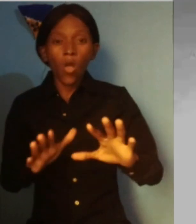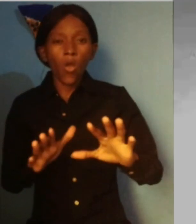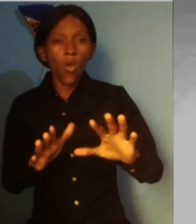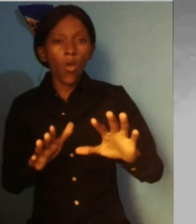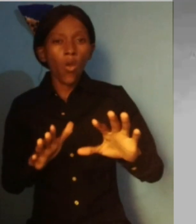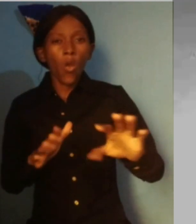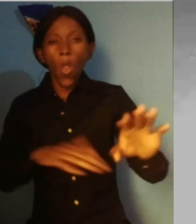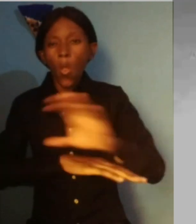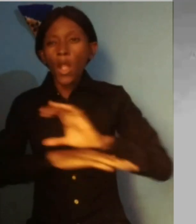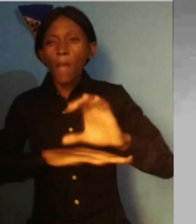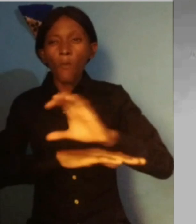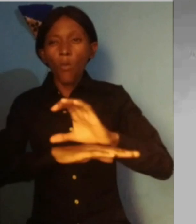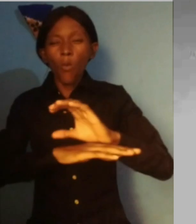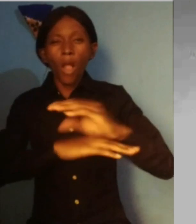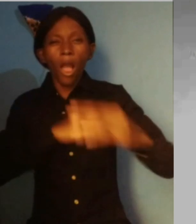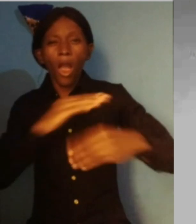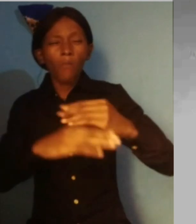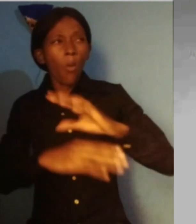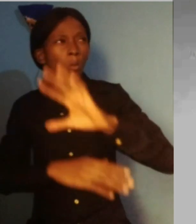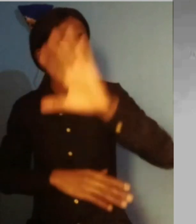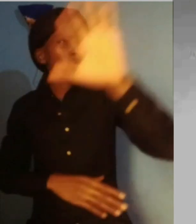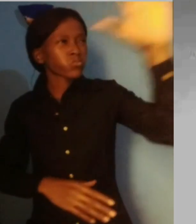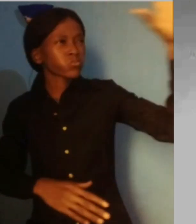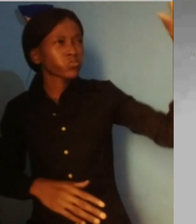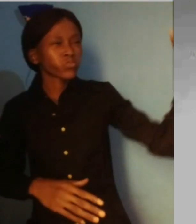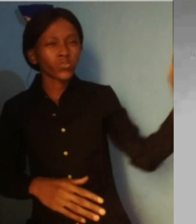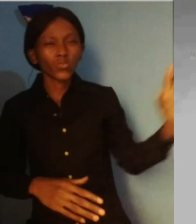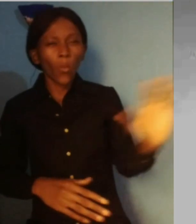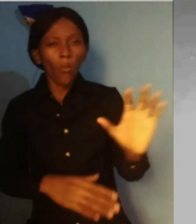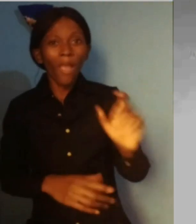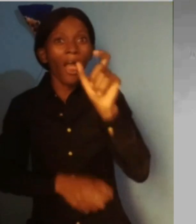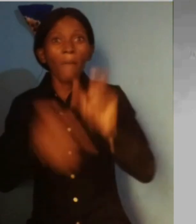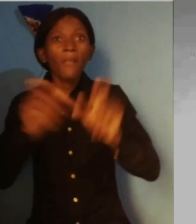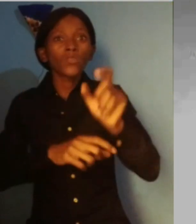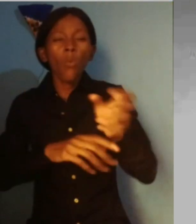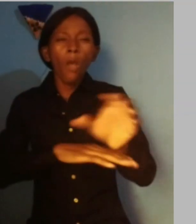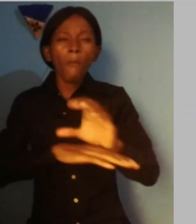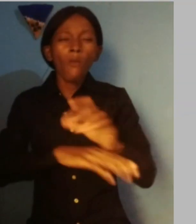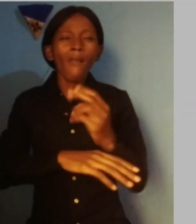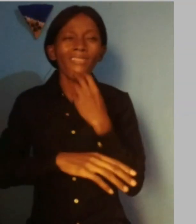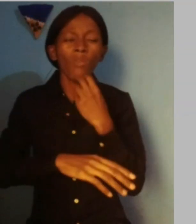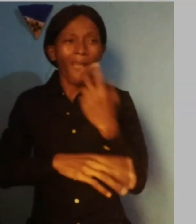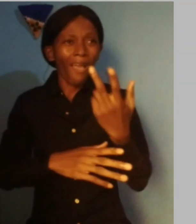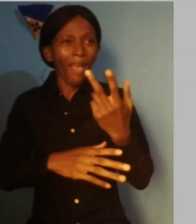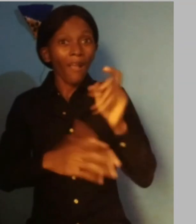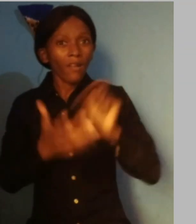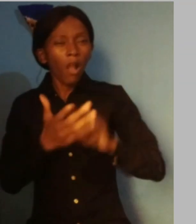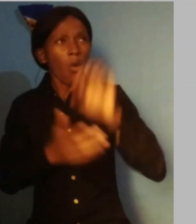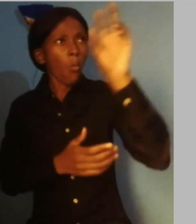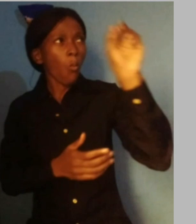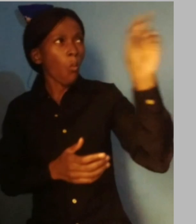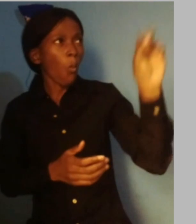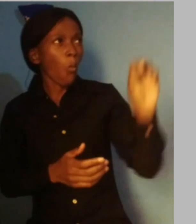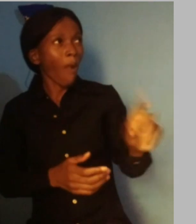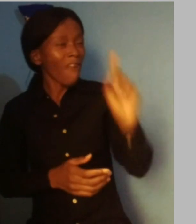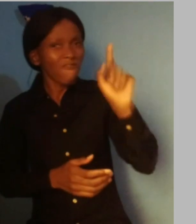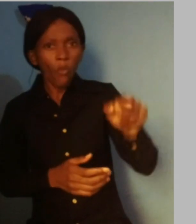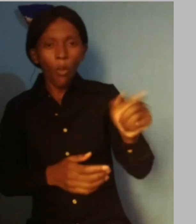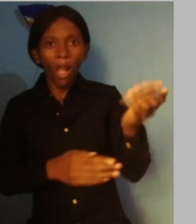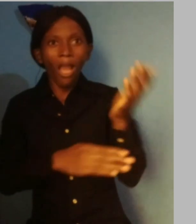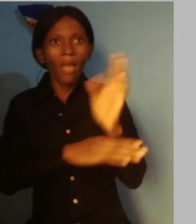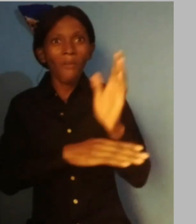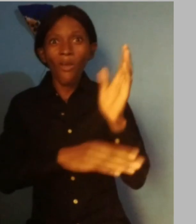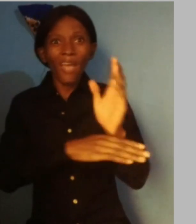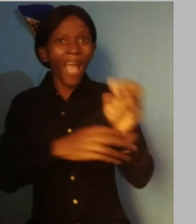unis et indépendants. Ainsi, partout dans le monde, le Cameroun et ses citoyens se doivent d'être